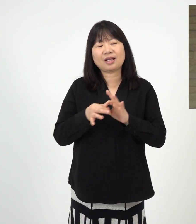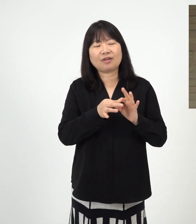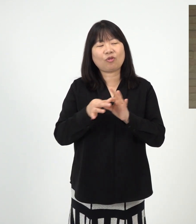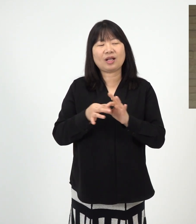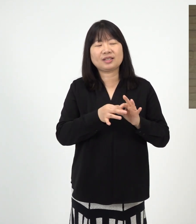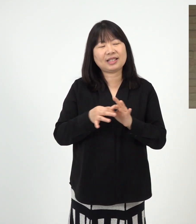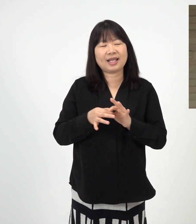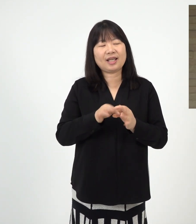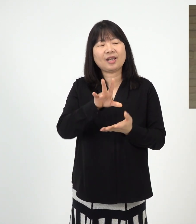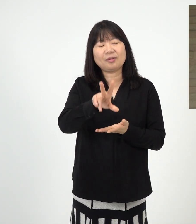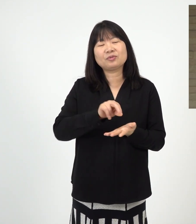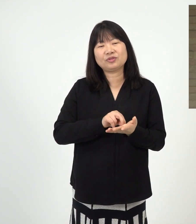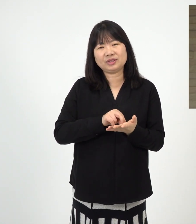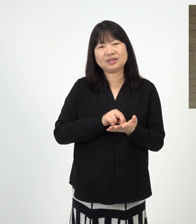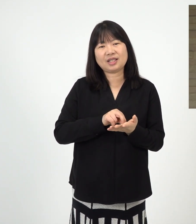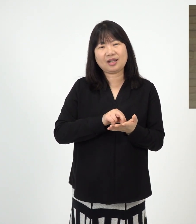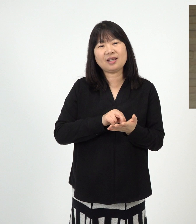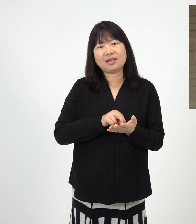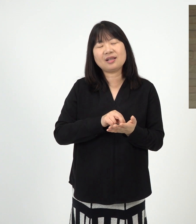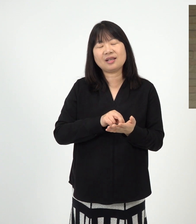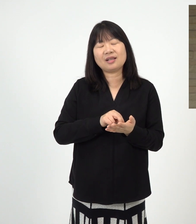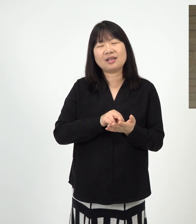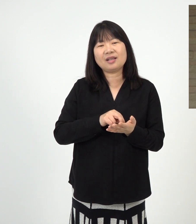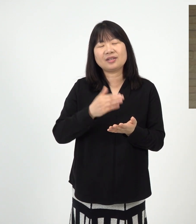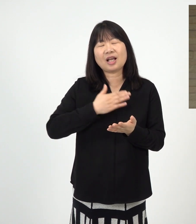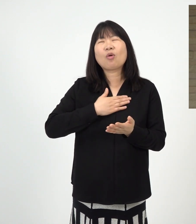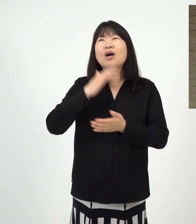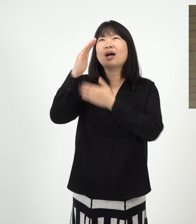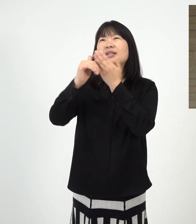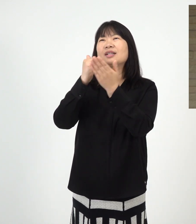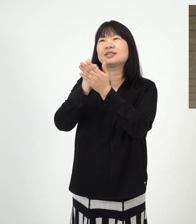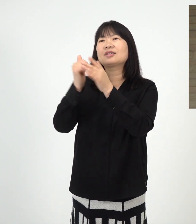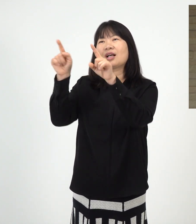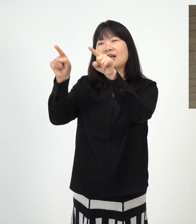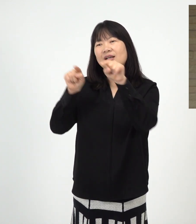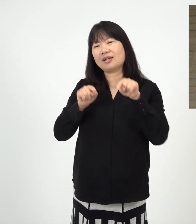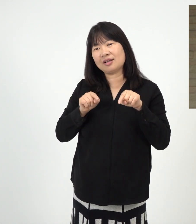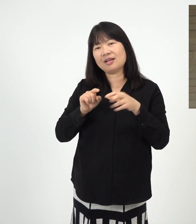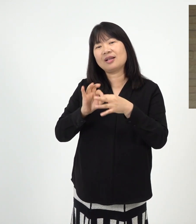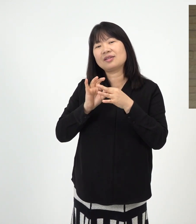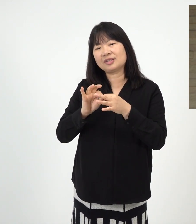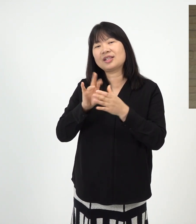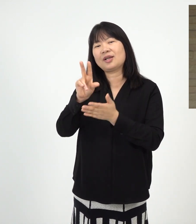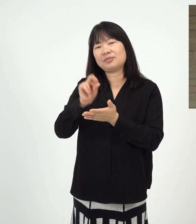놀랍게도. 관계 문제로 들어가는 거예요. 마지막 성경을 볼까요?